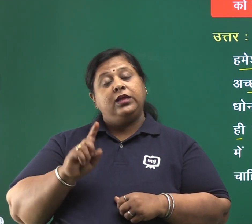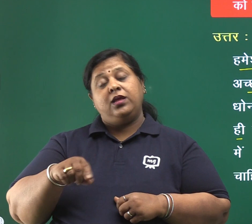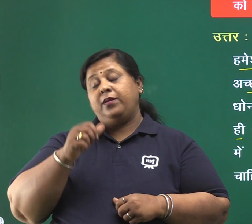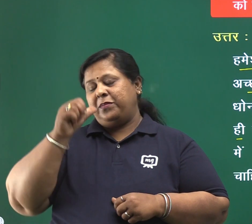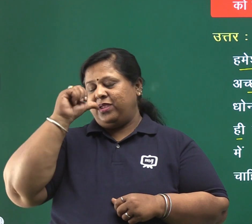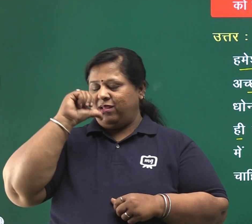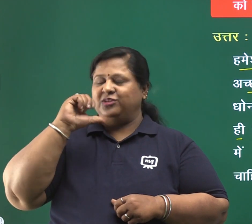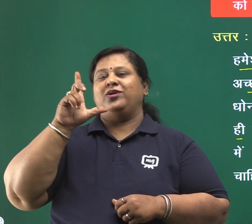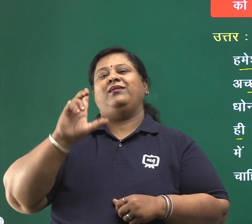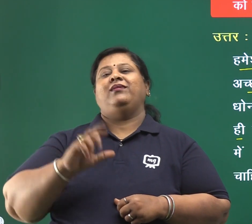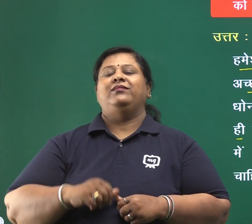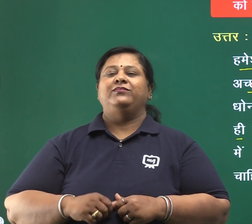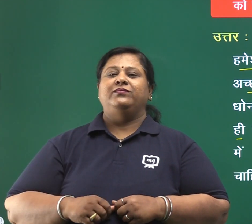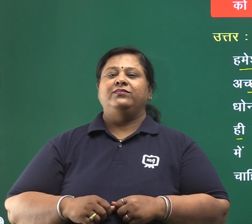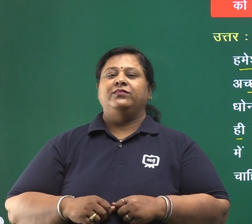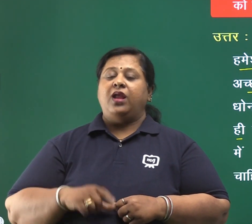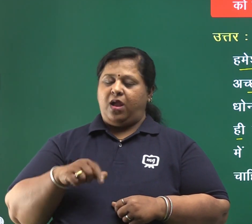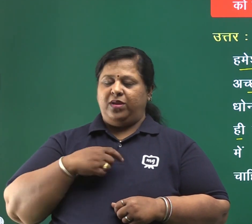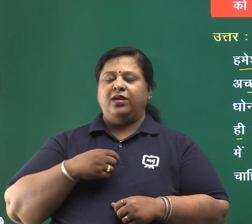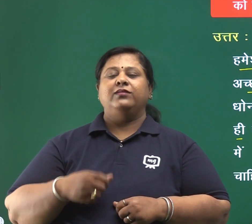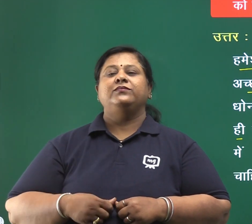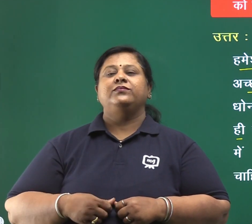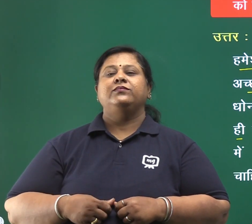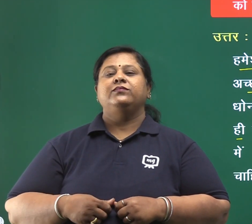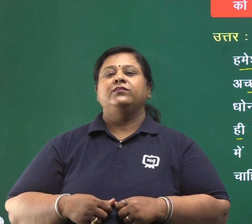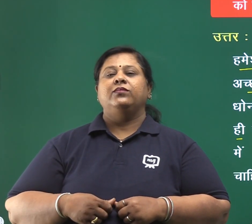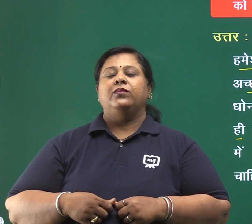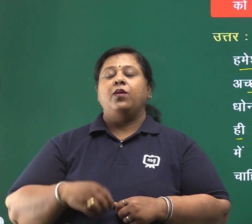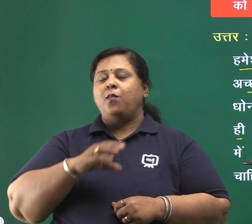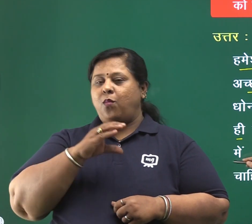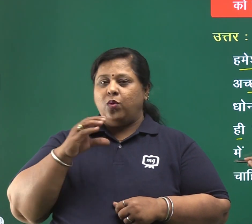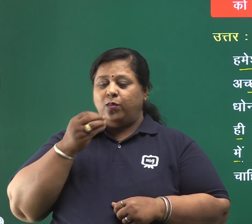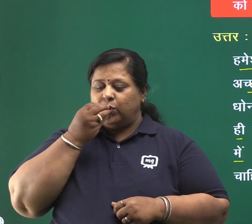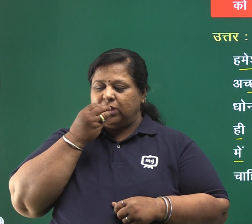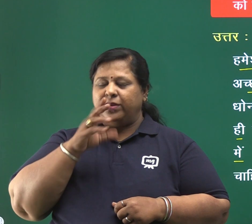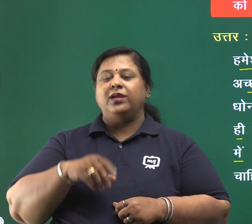ही पीना चाहिए। हमें भोजन में